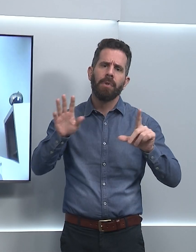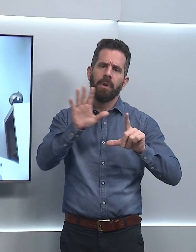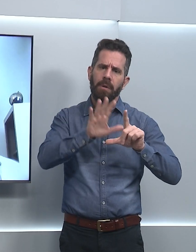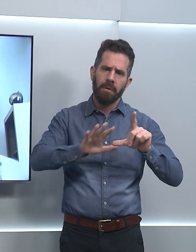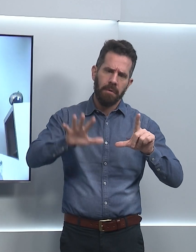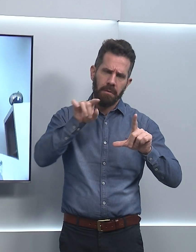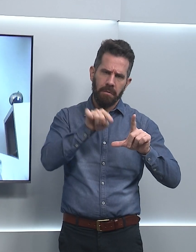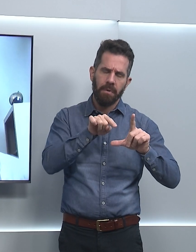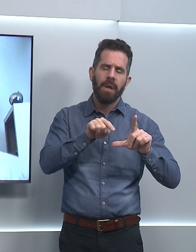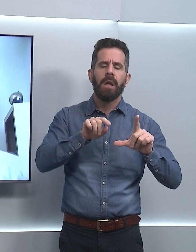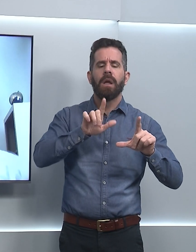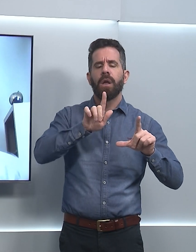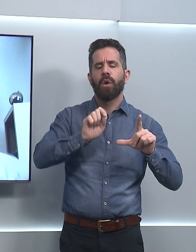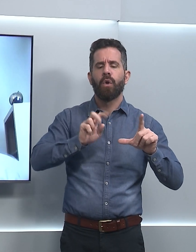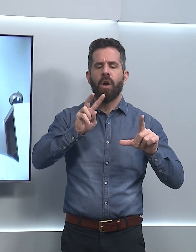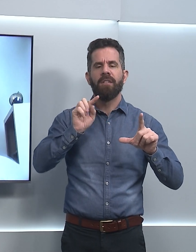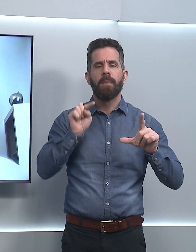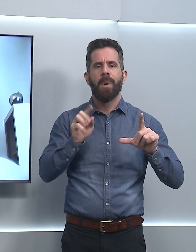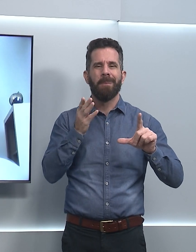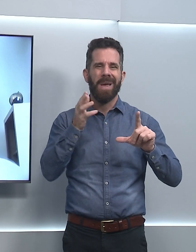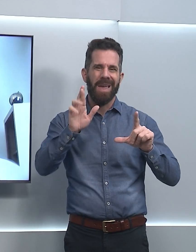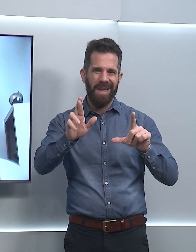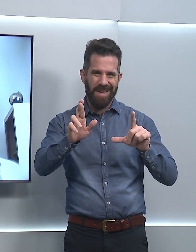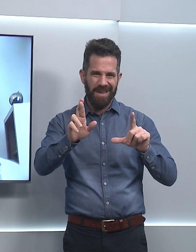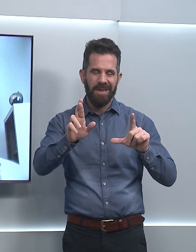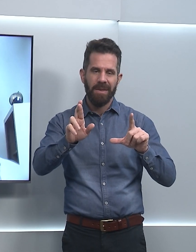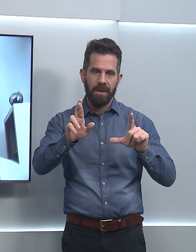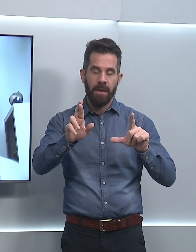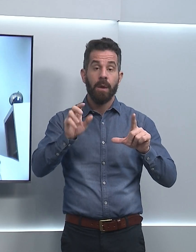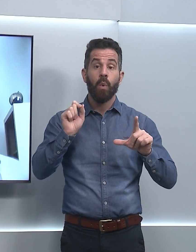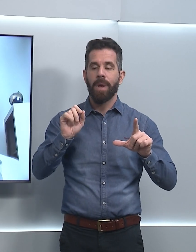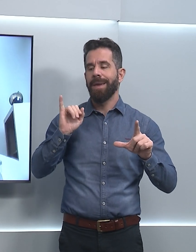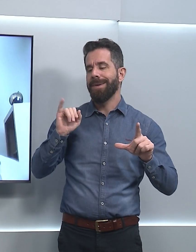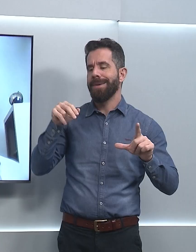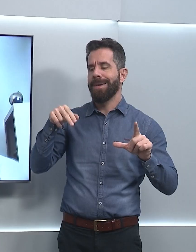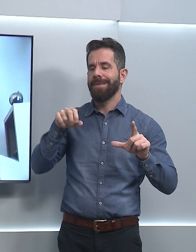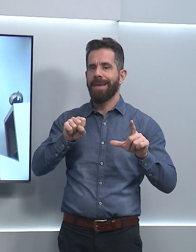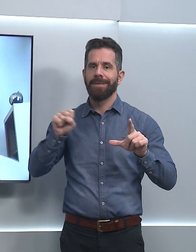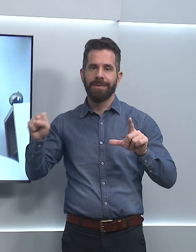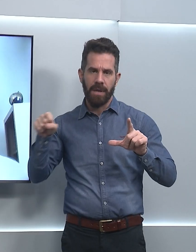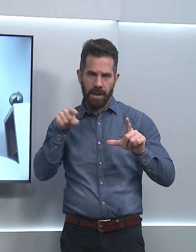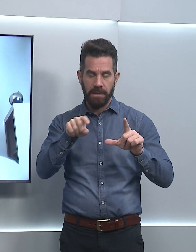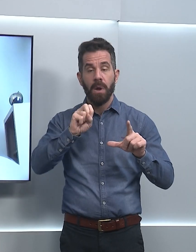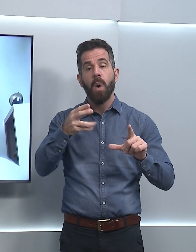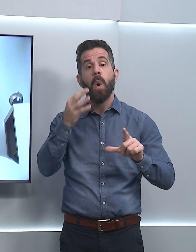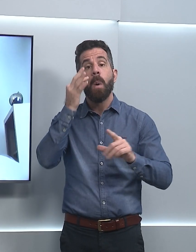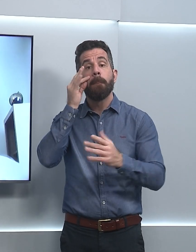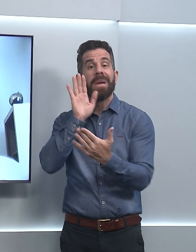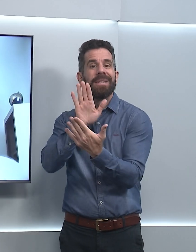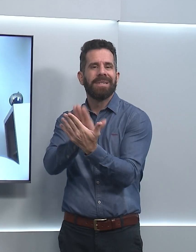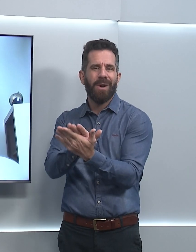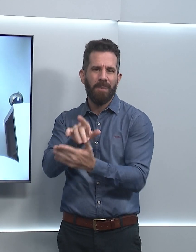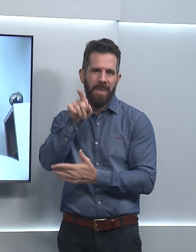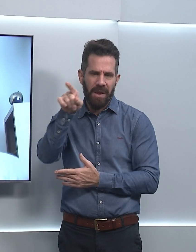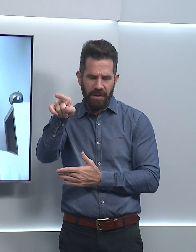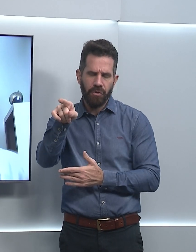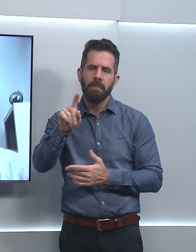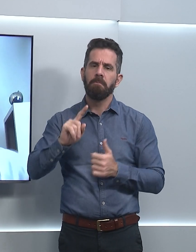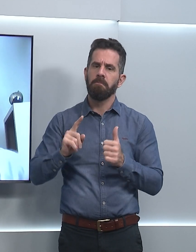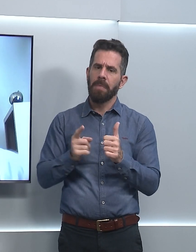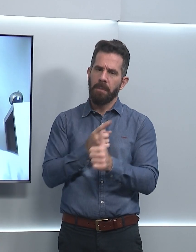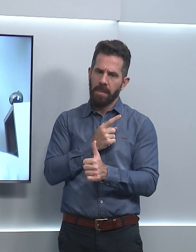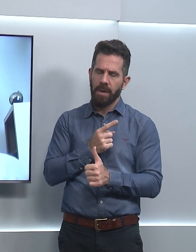do gov.br, pode ser presencialmente numa agência do INSS, após ligar